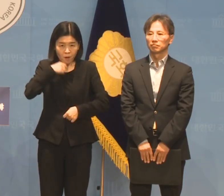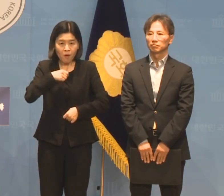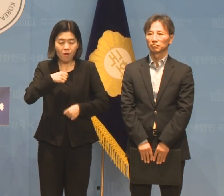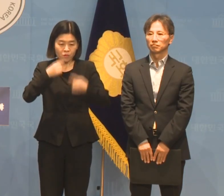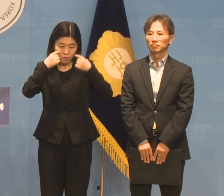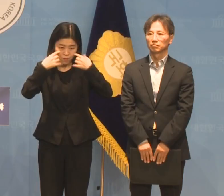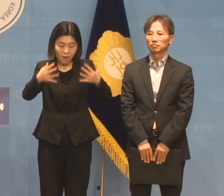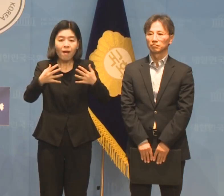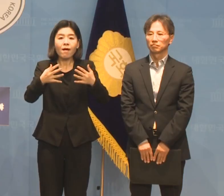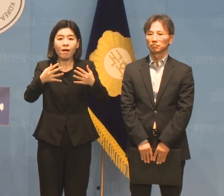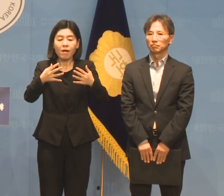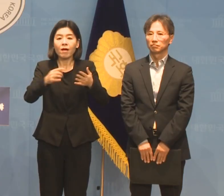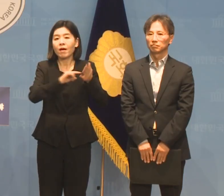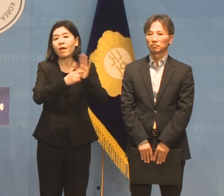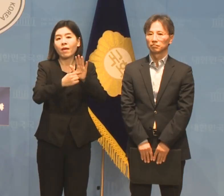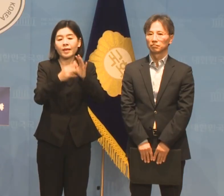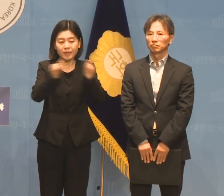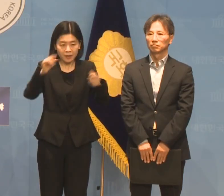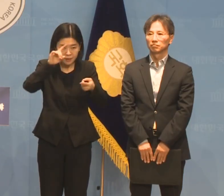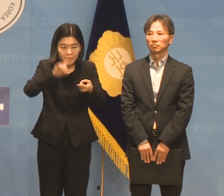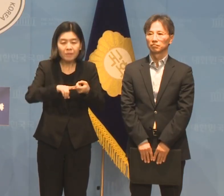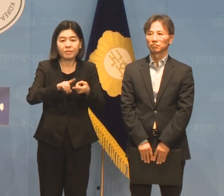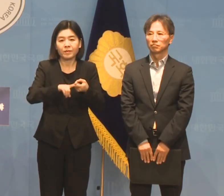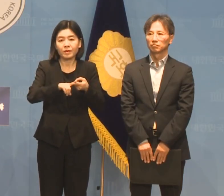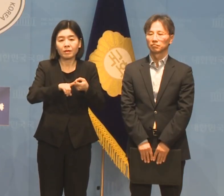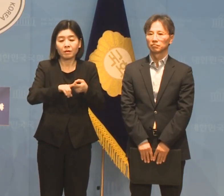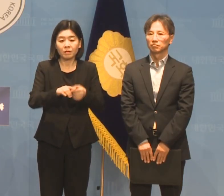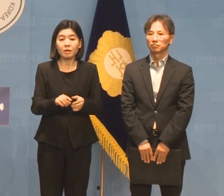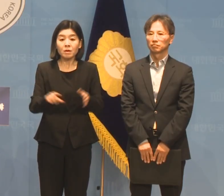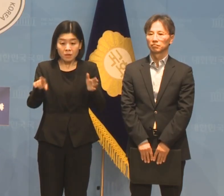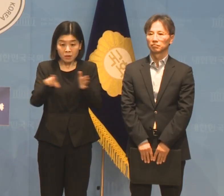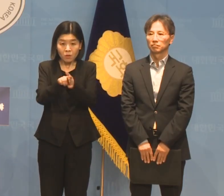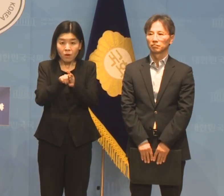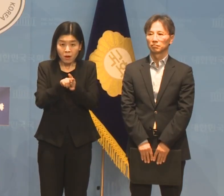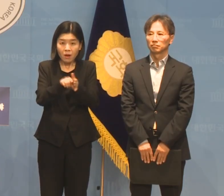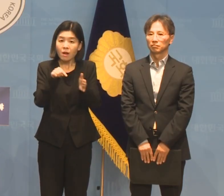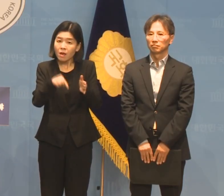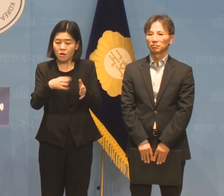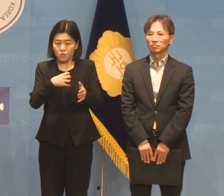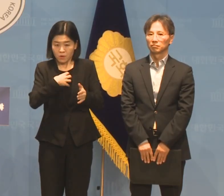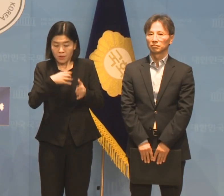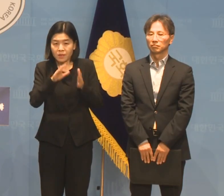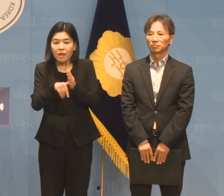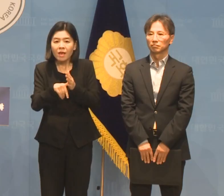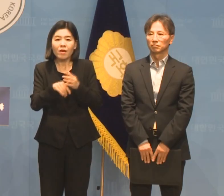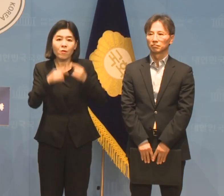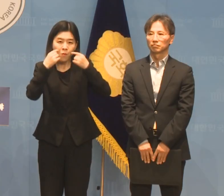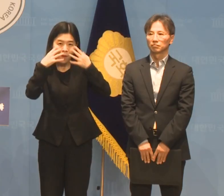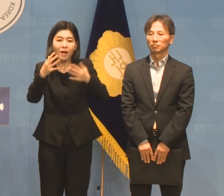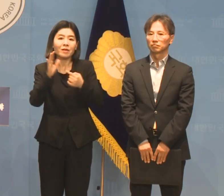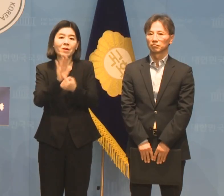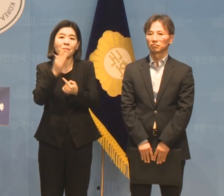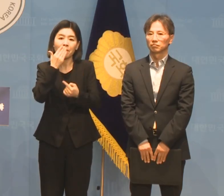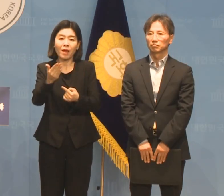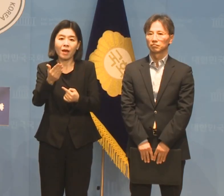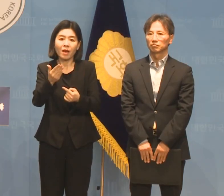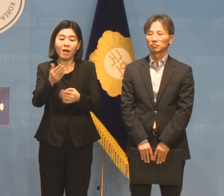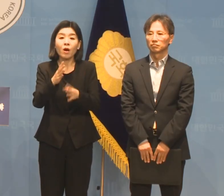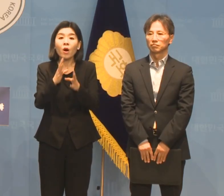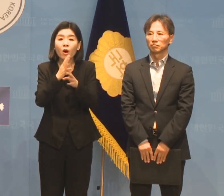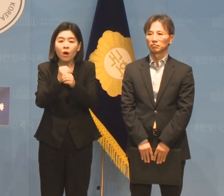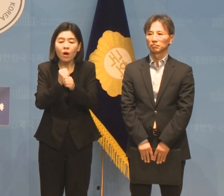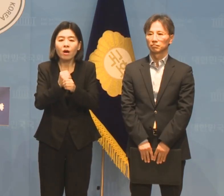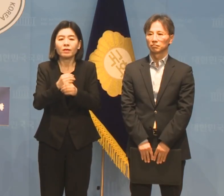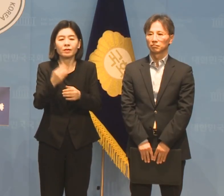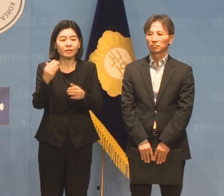인간답게 말입니다. 신뢰는 위기의 순간에 그 진가를 드러냅니다. 재난이 닥쳤을 때,